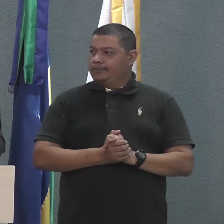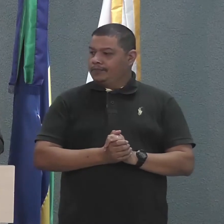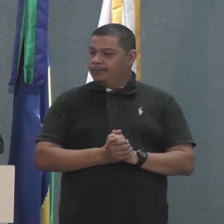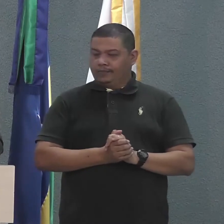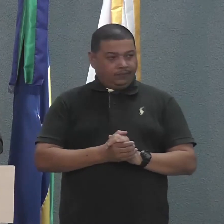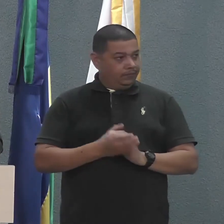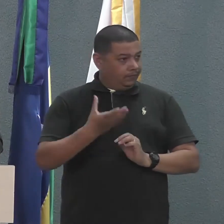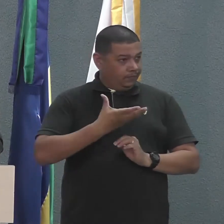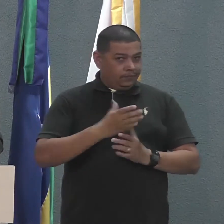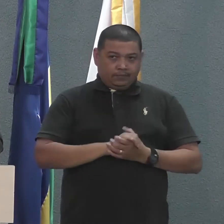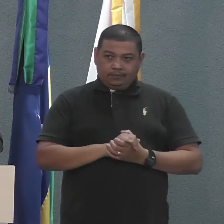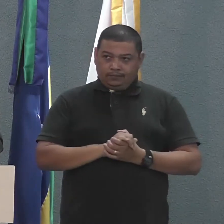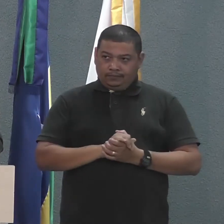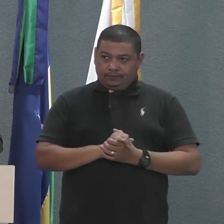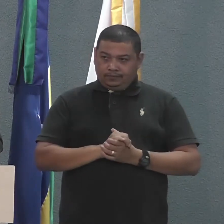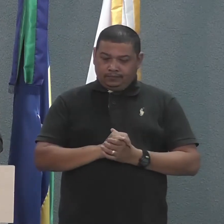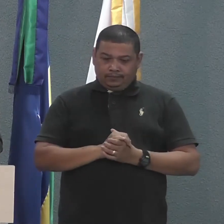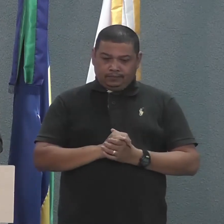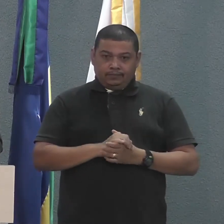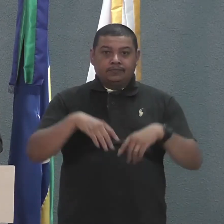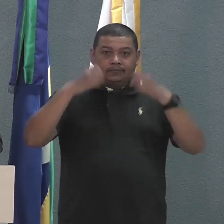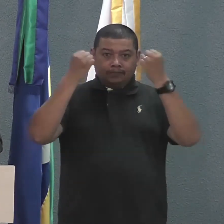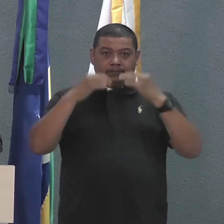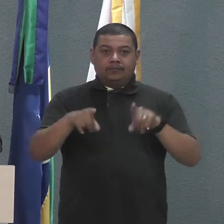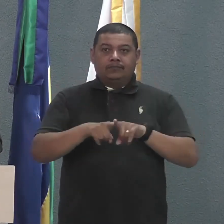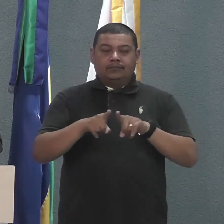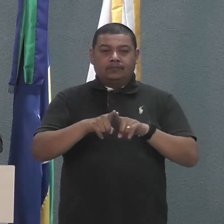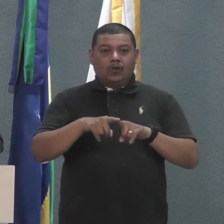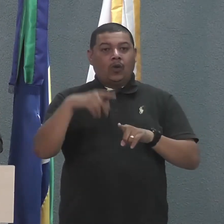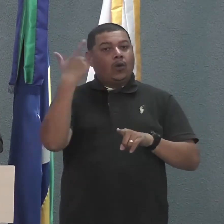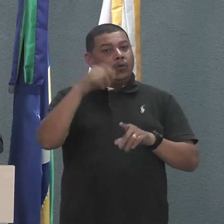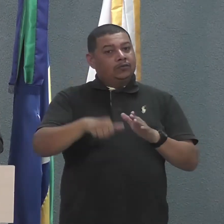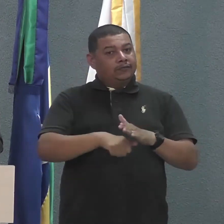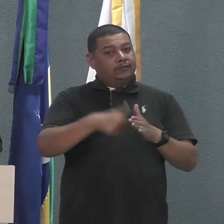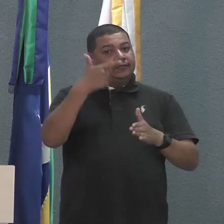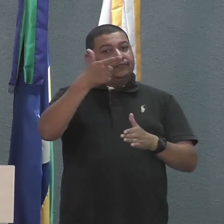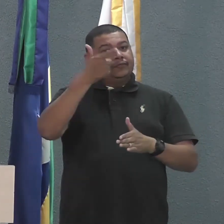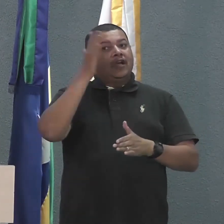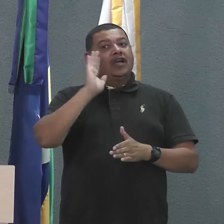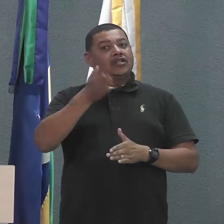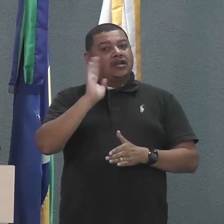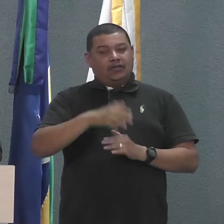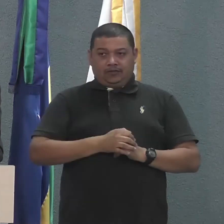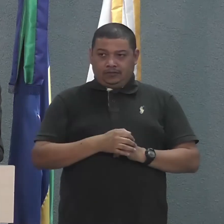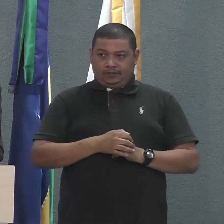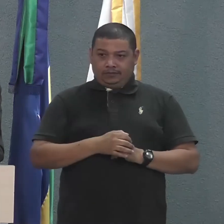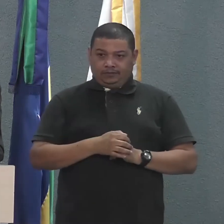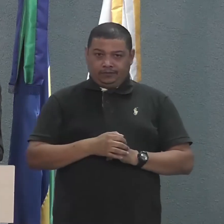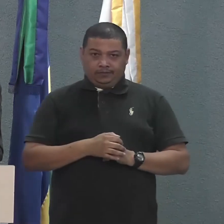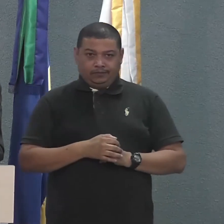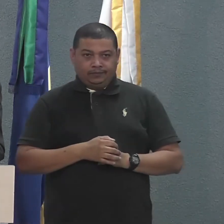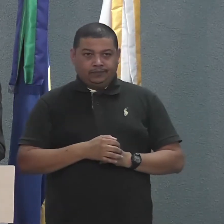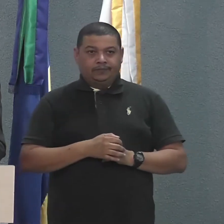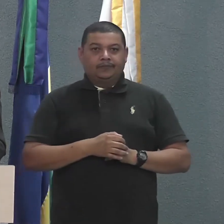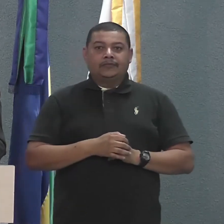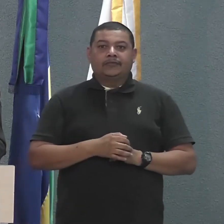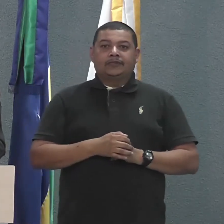Queria aqui, Toninho, falar pela segunda vez da questão do serviço prestado pela Energisa na zona